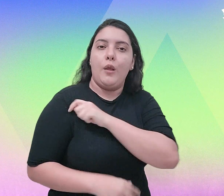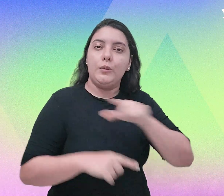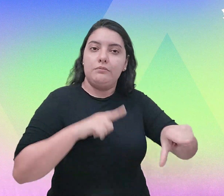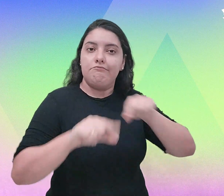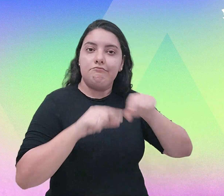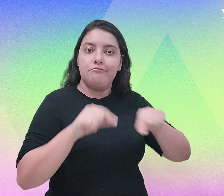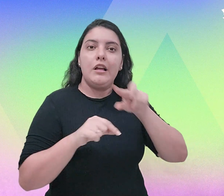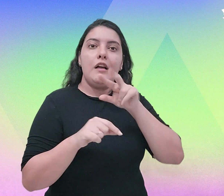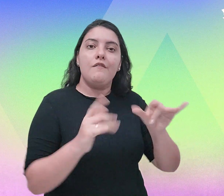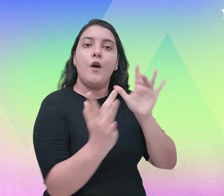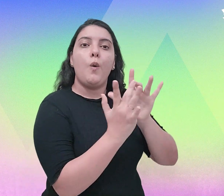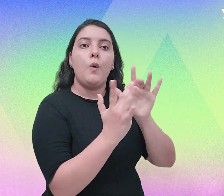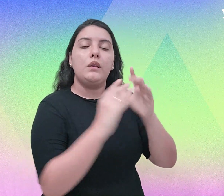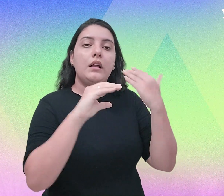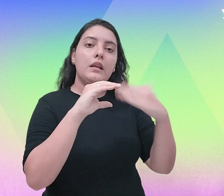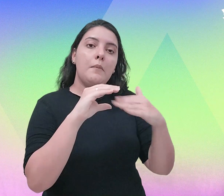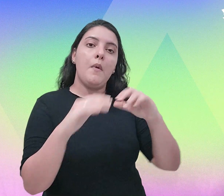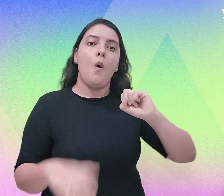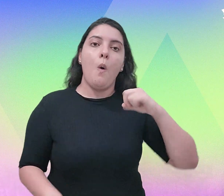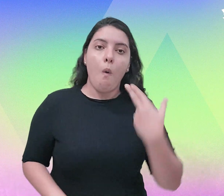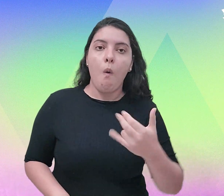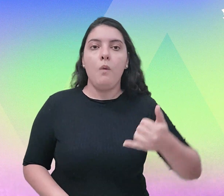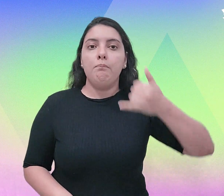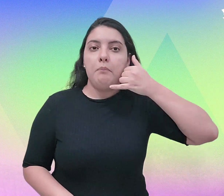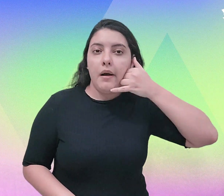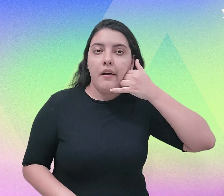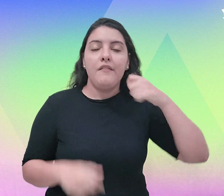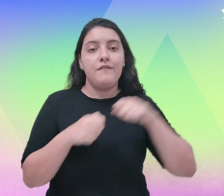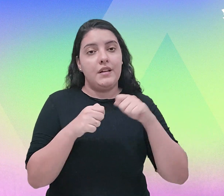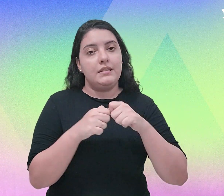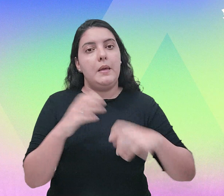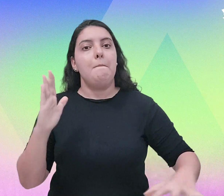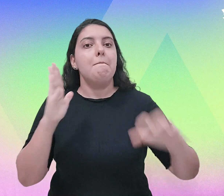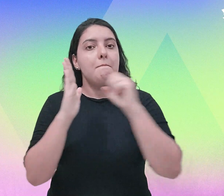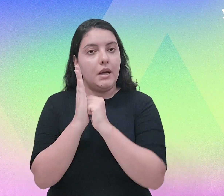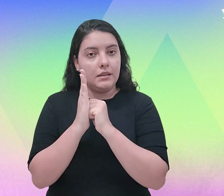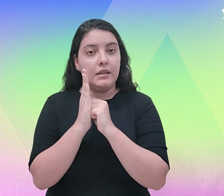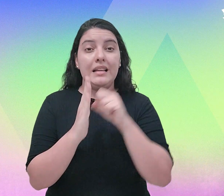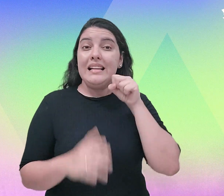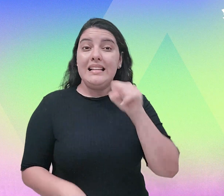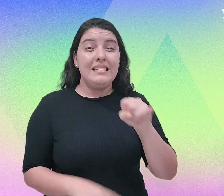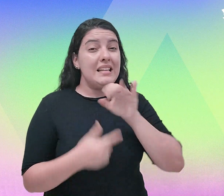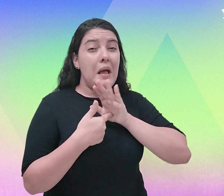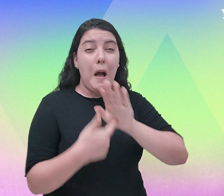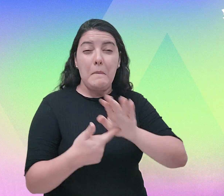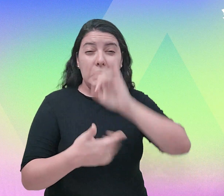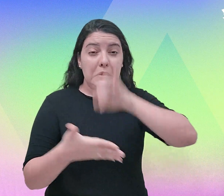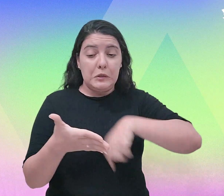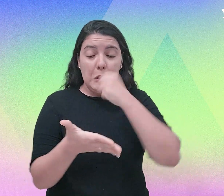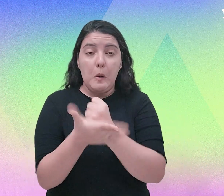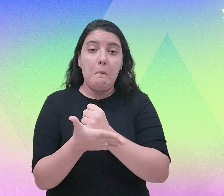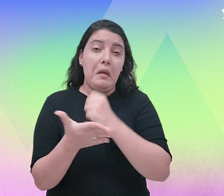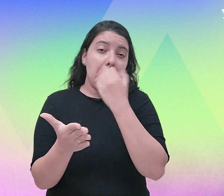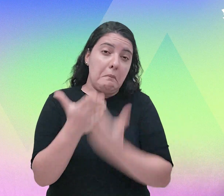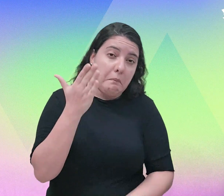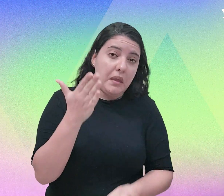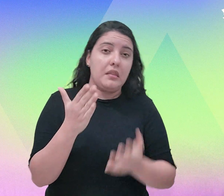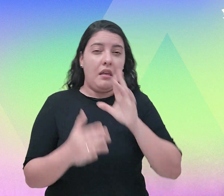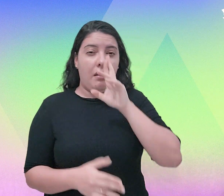será contatado por e-mail ou telefone para realização da matrícula a não apresentação dos documentos solicitados acarretará